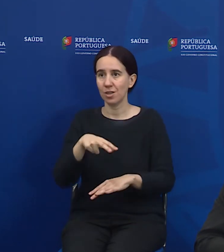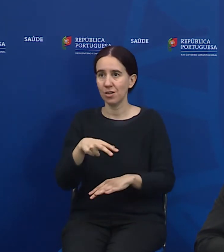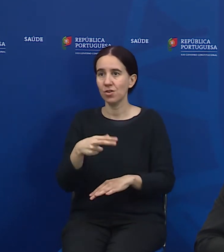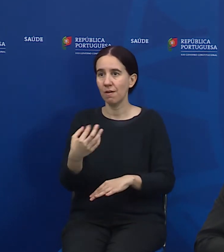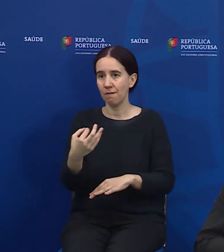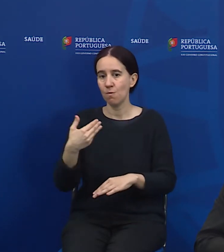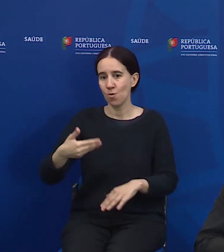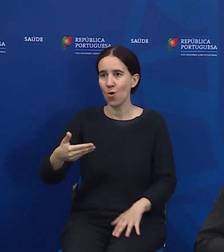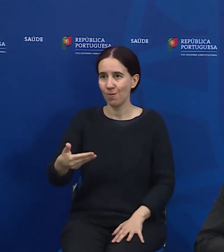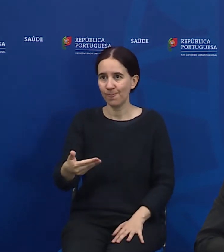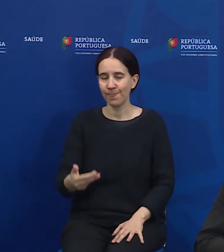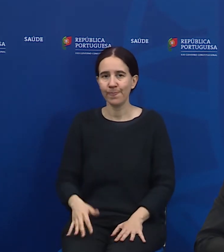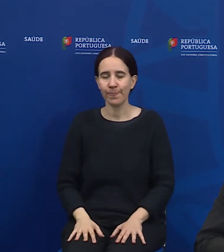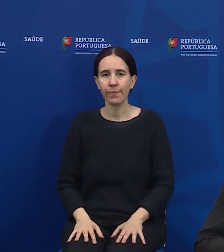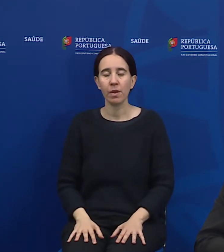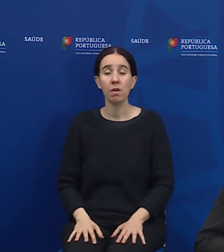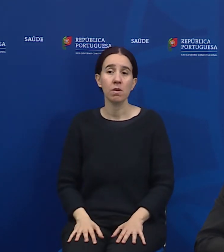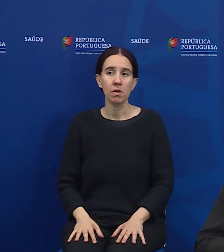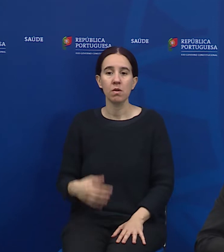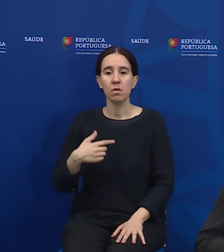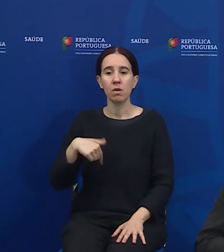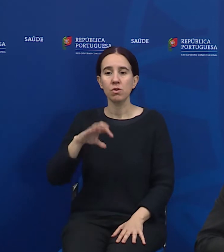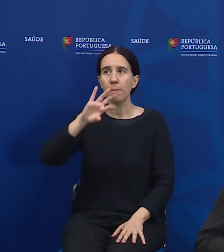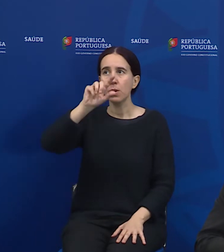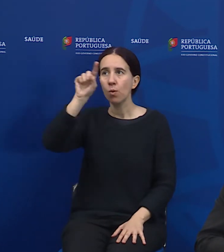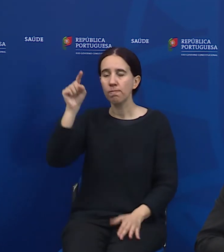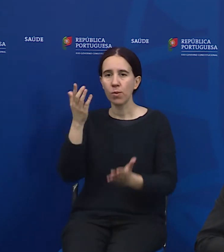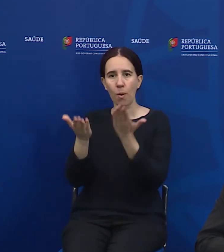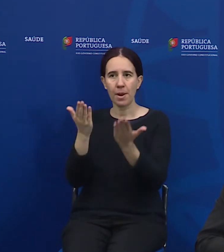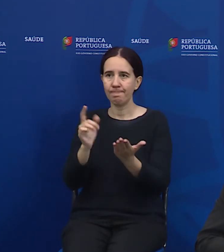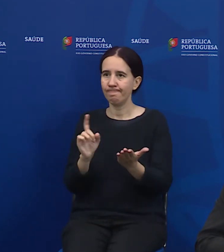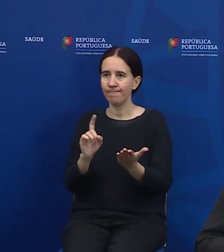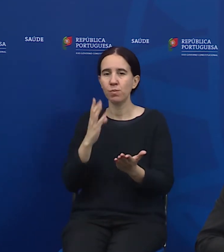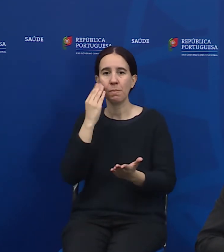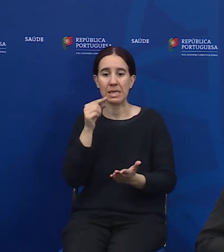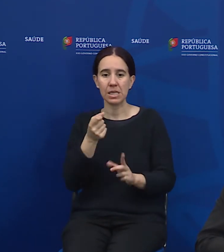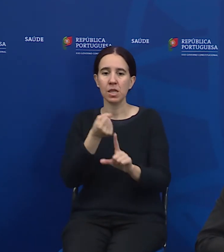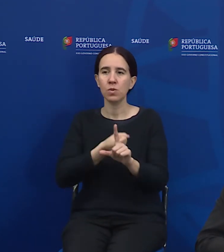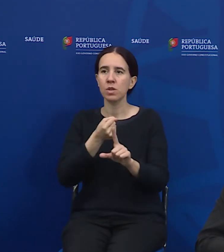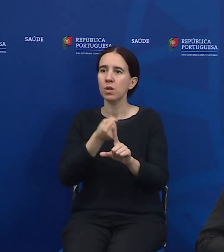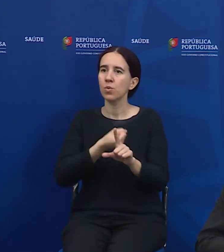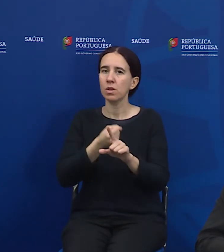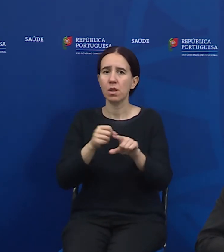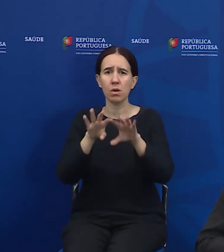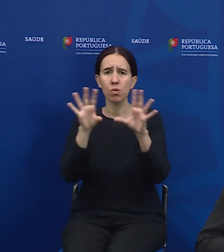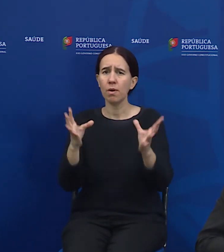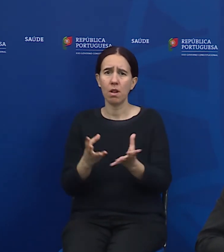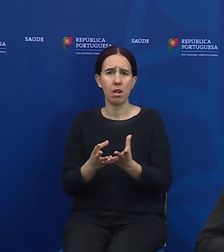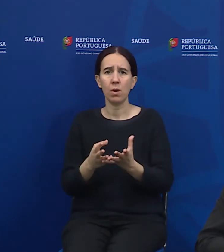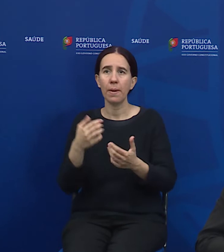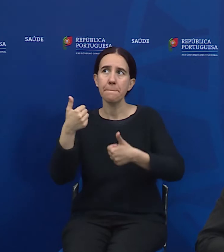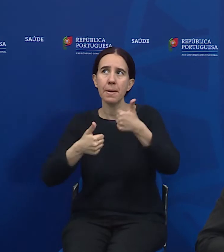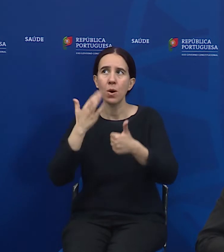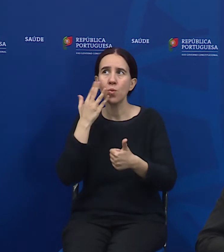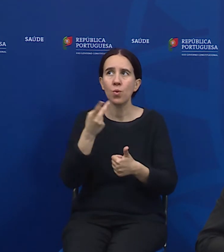tem dado não nos comparamos com outros países porque achamos que esta luta é uma luta global não é uma